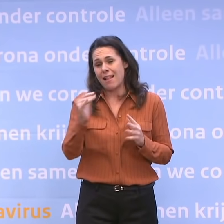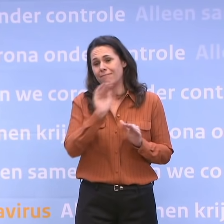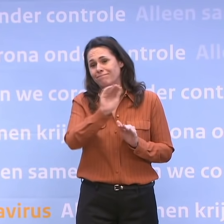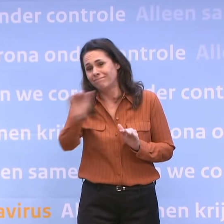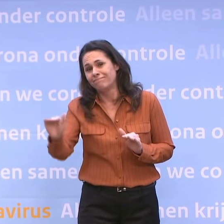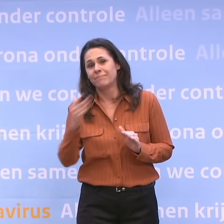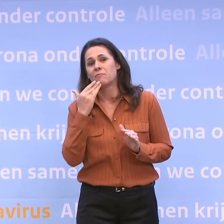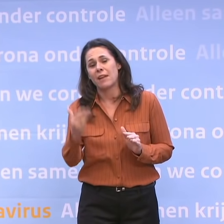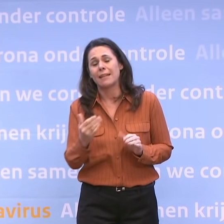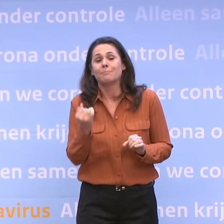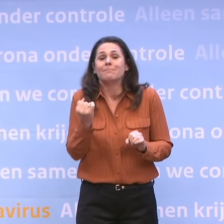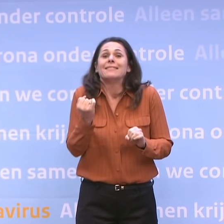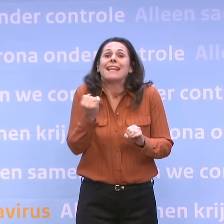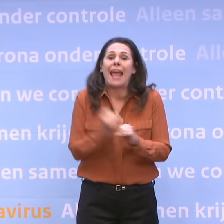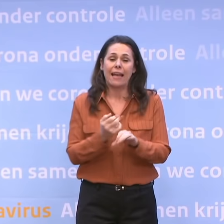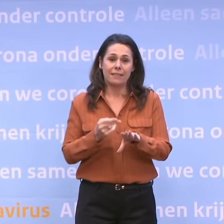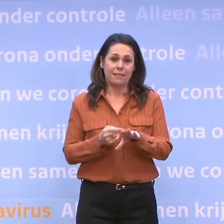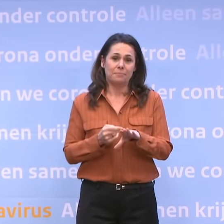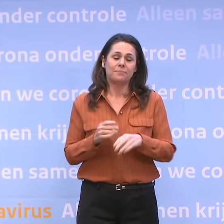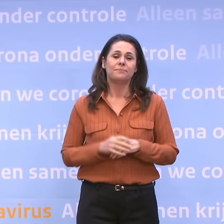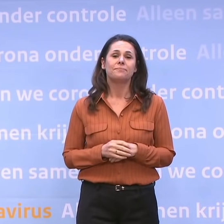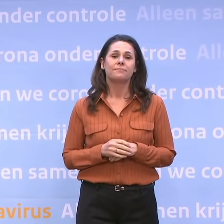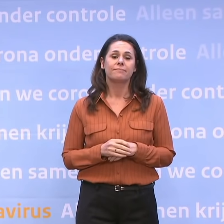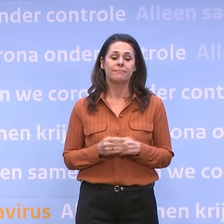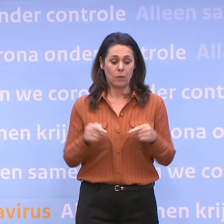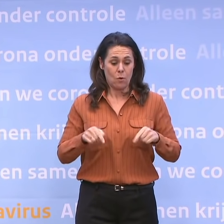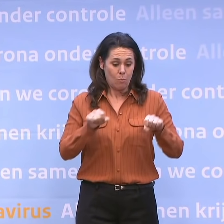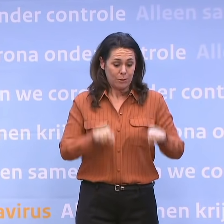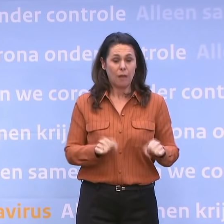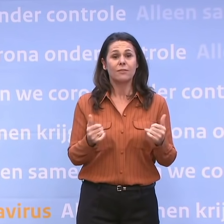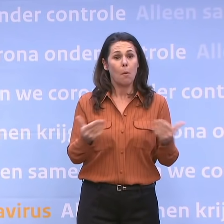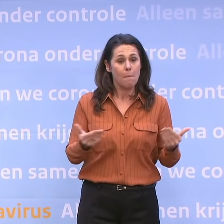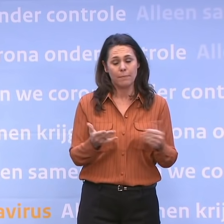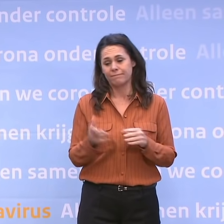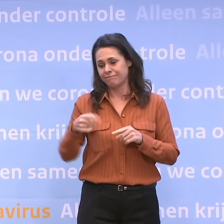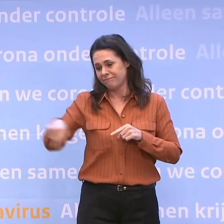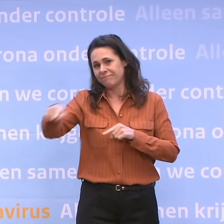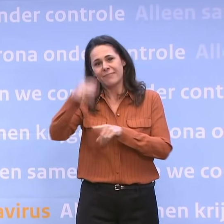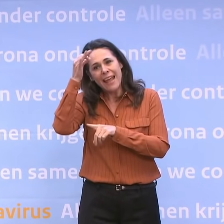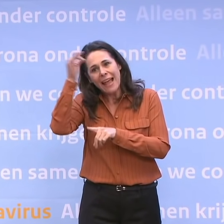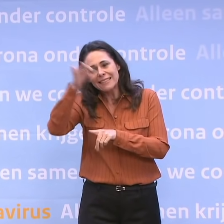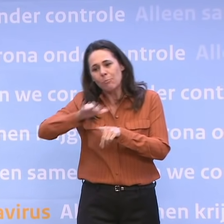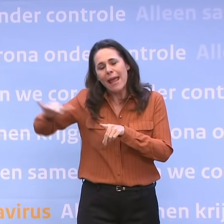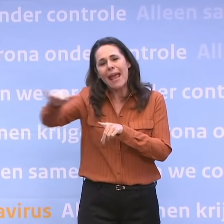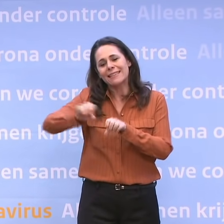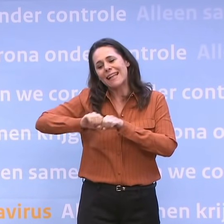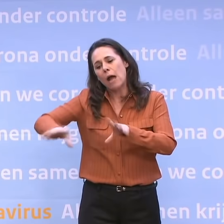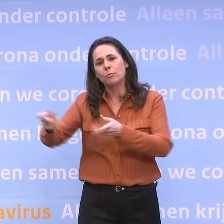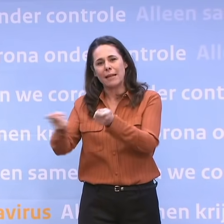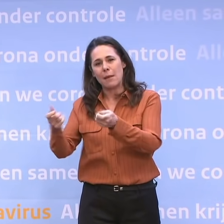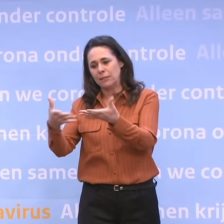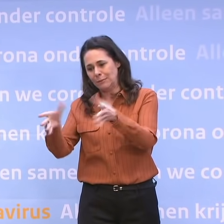echt nodig. We nemen dit besluit op basis van het advies van de experts van het Outbreak Management